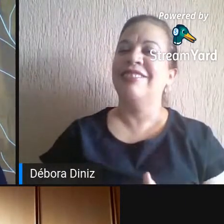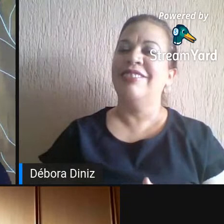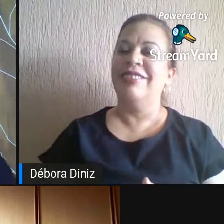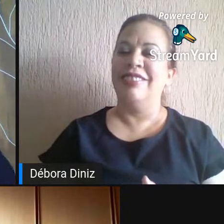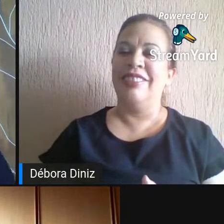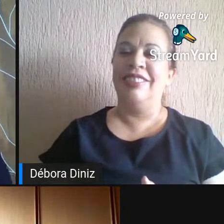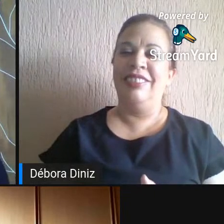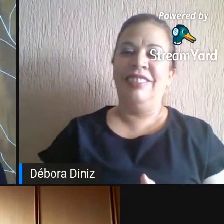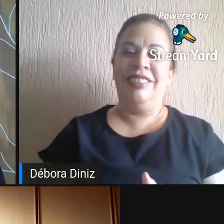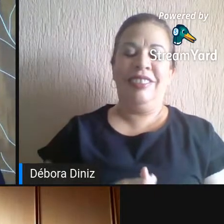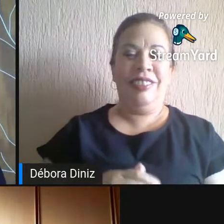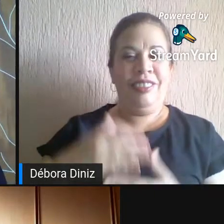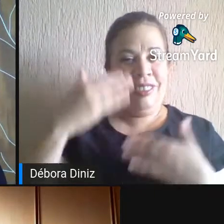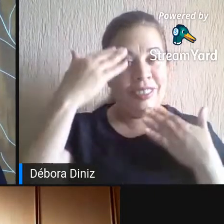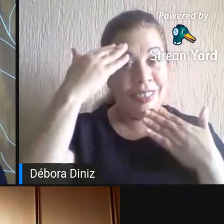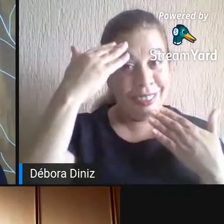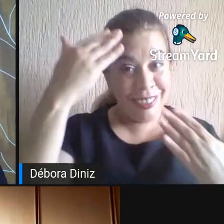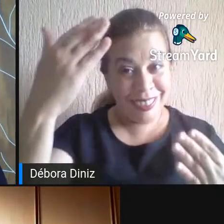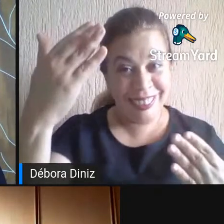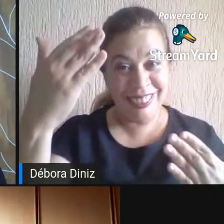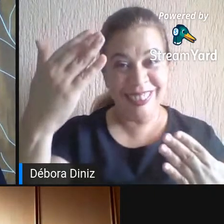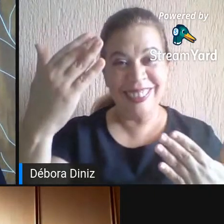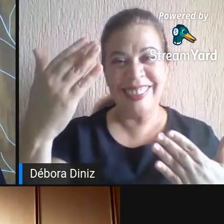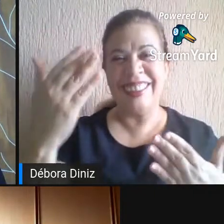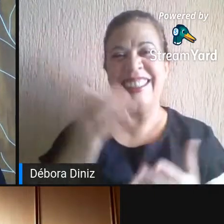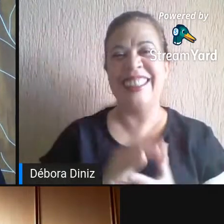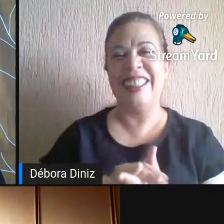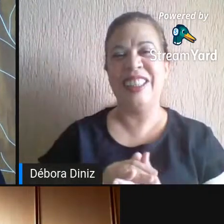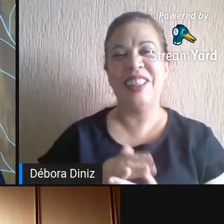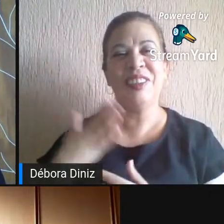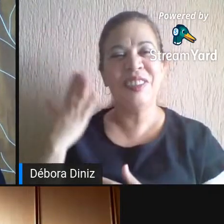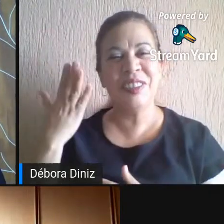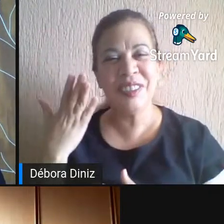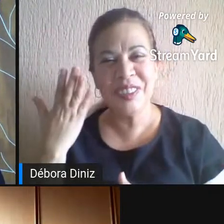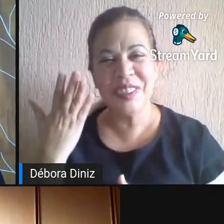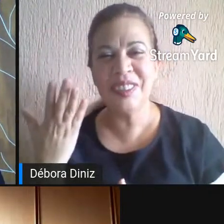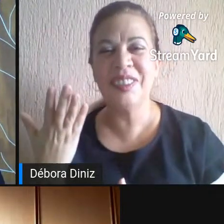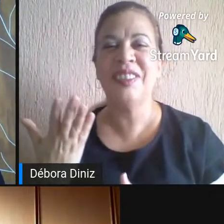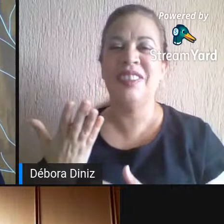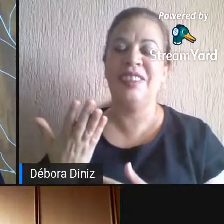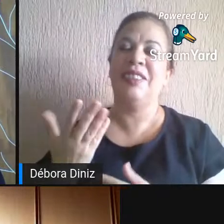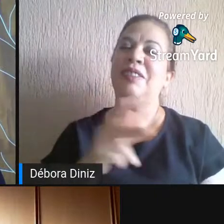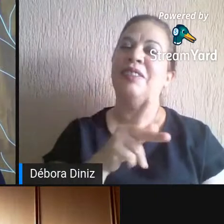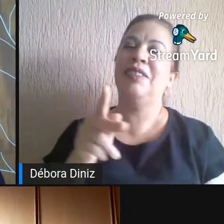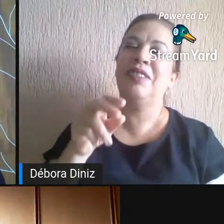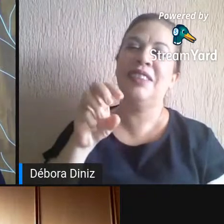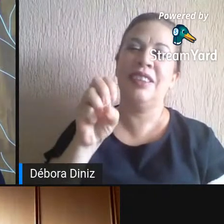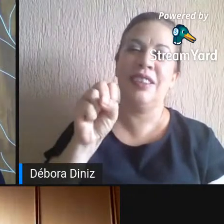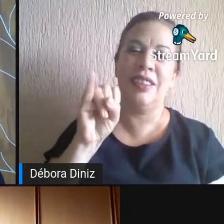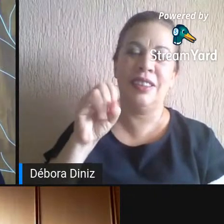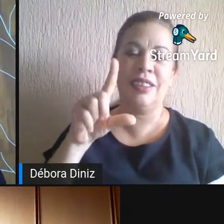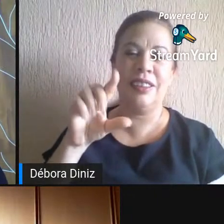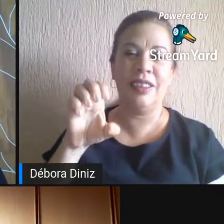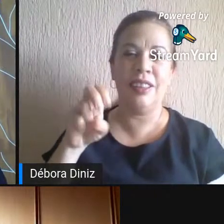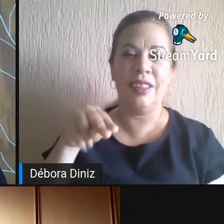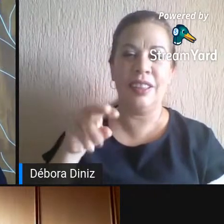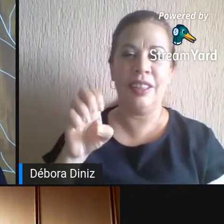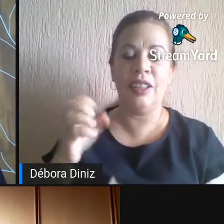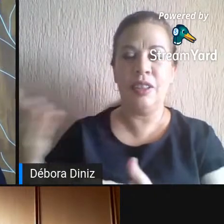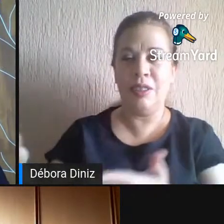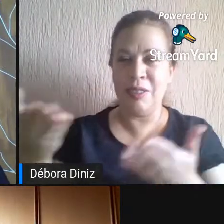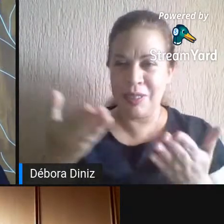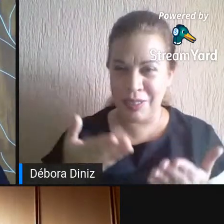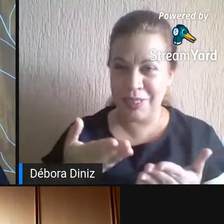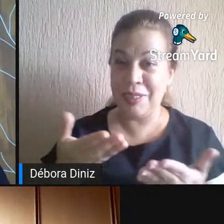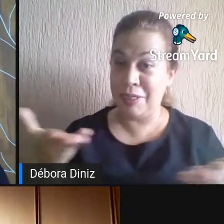Muito bem, agradecemos as palavras da coordenadora, professora Silene, ao tempo que convidamos para o uso da palavra o diretor-geral do Campus